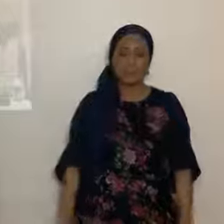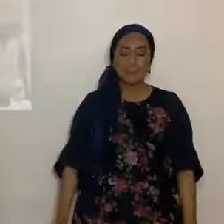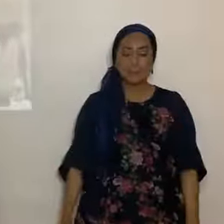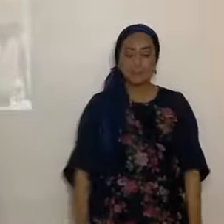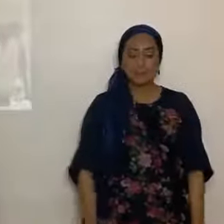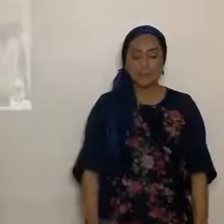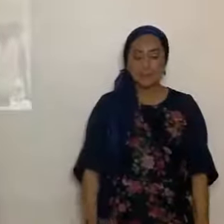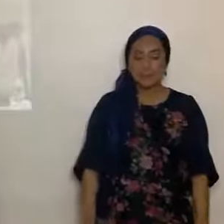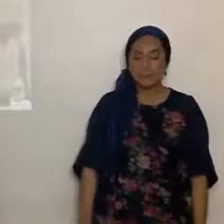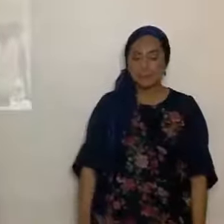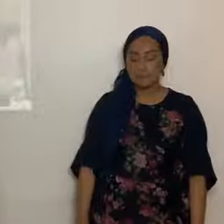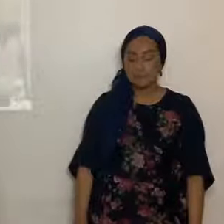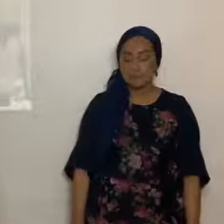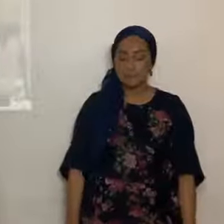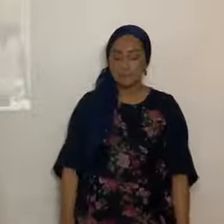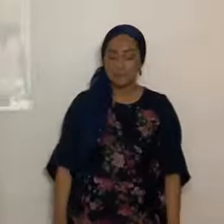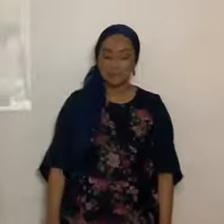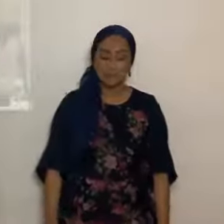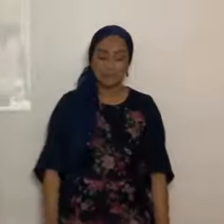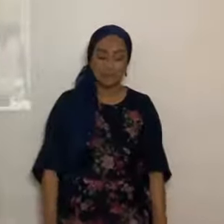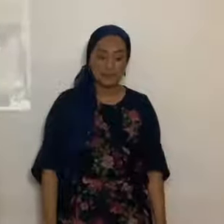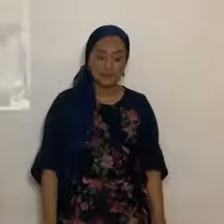5:36. ¿Sí?